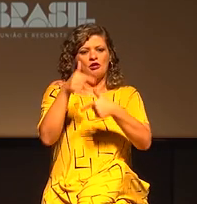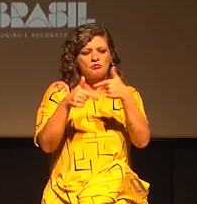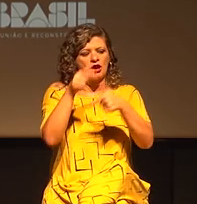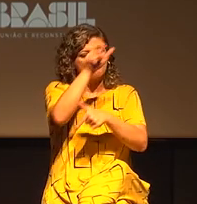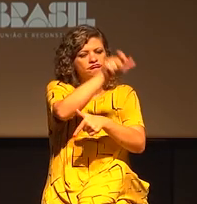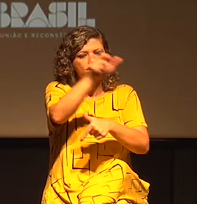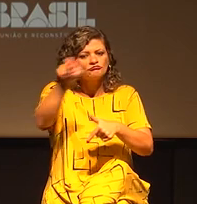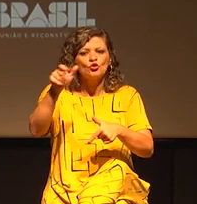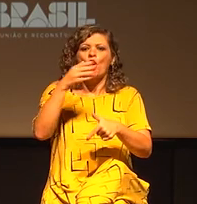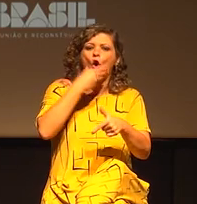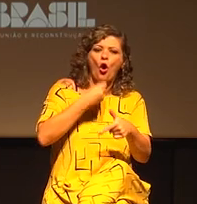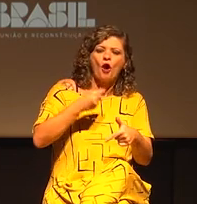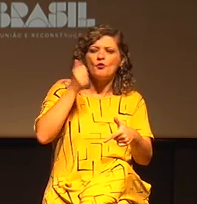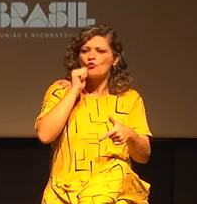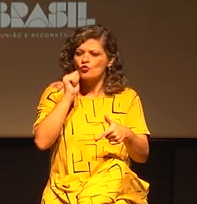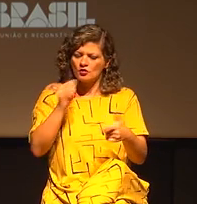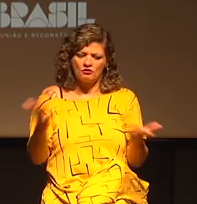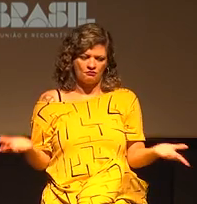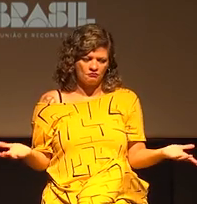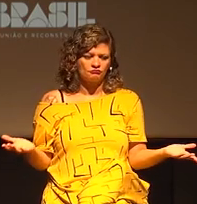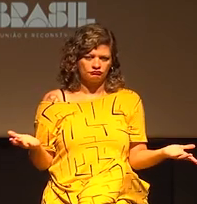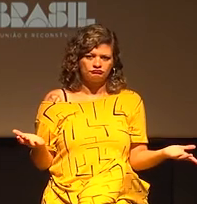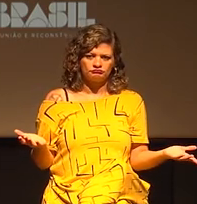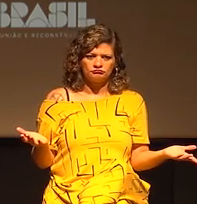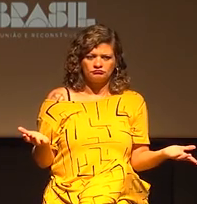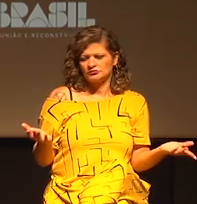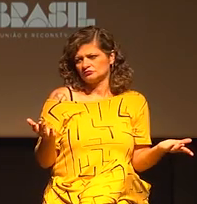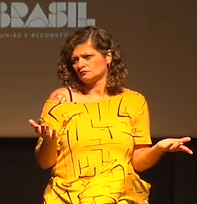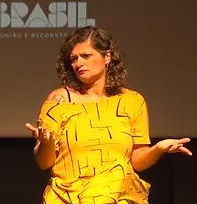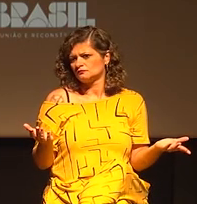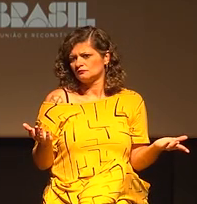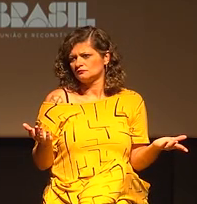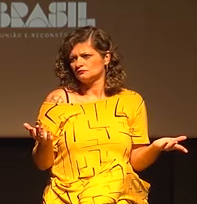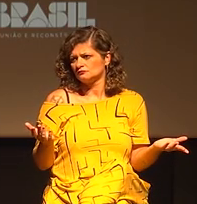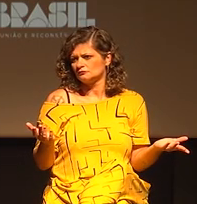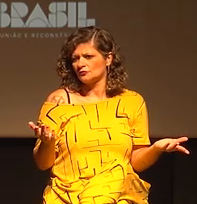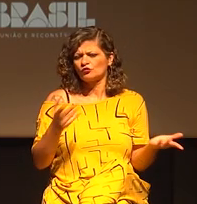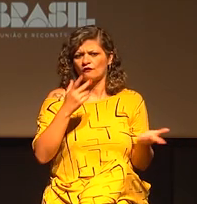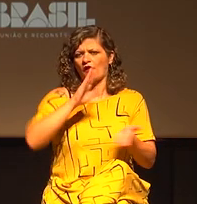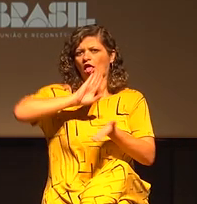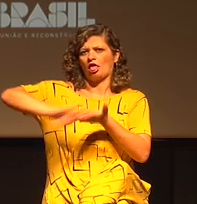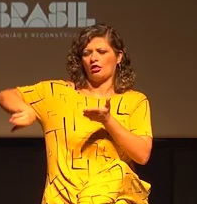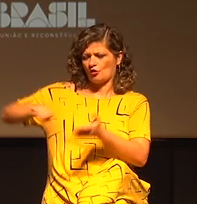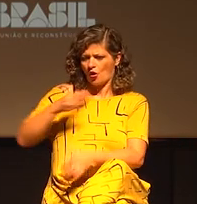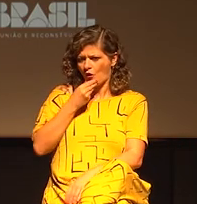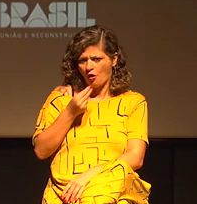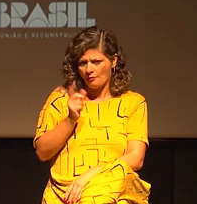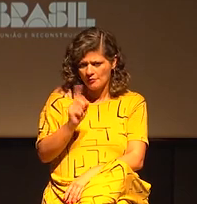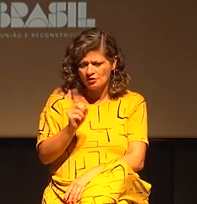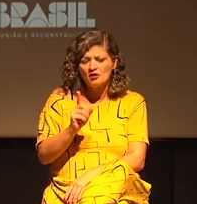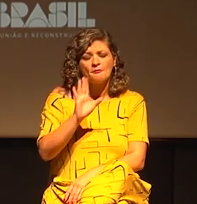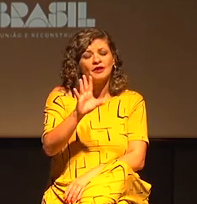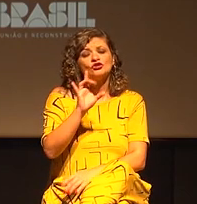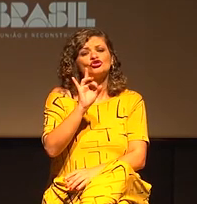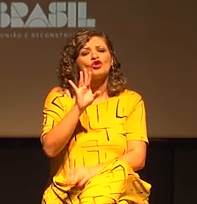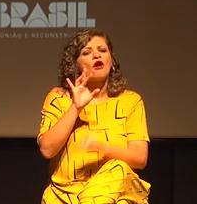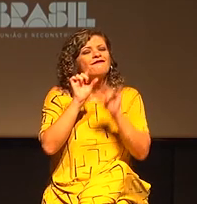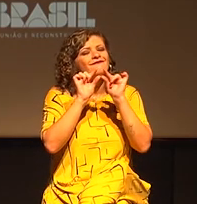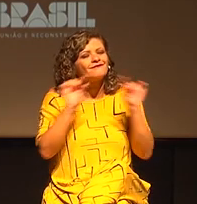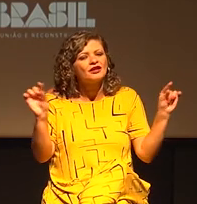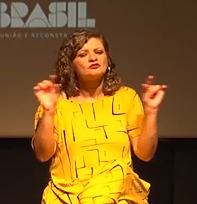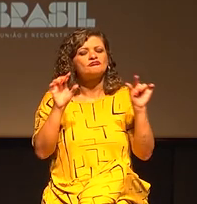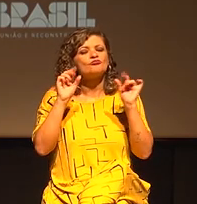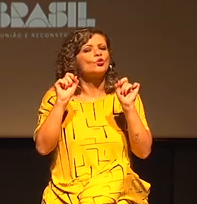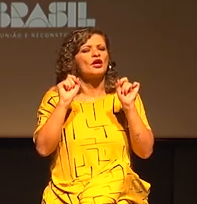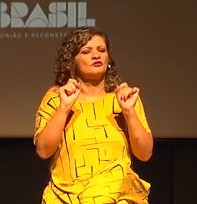envolvidos as mulheres e os homens mas eu digo assim eh não tô né Eh excluindo os homens desse espaço Mas dizendo que e a